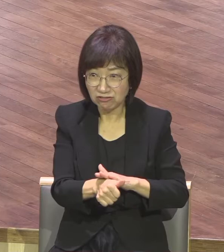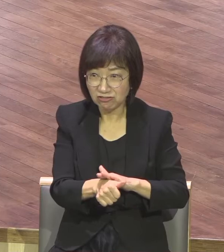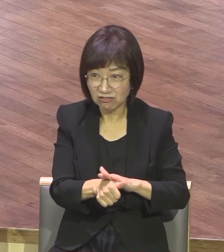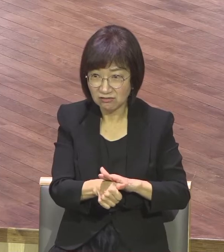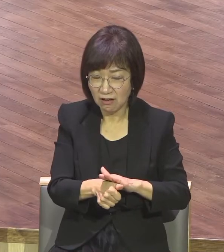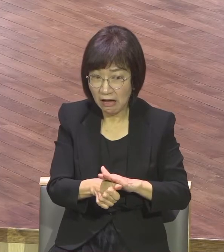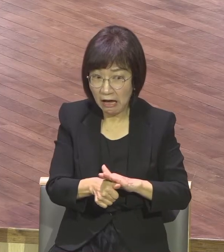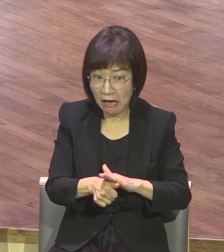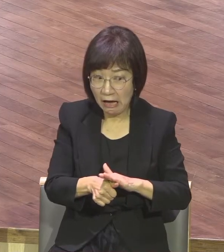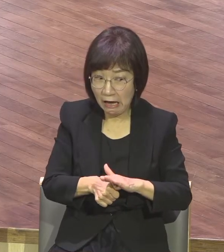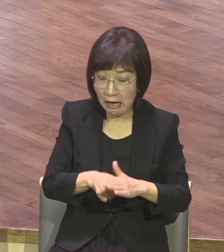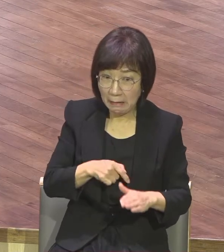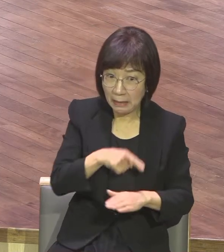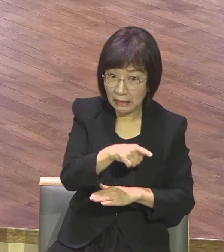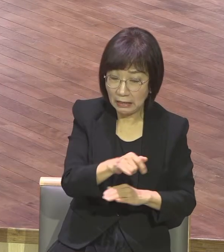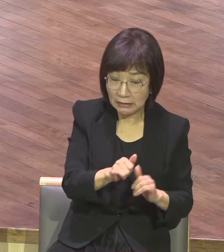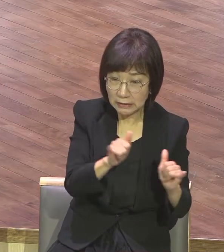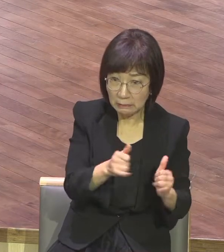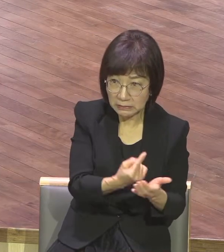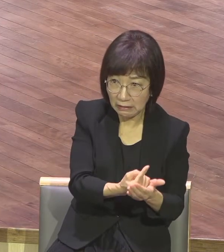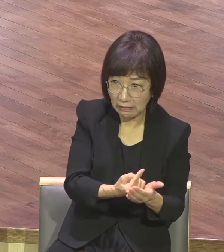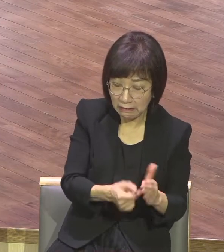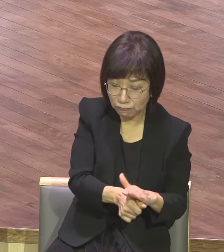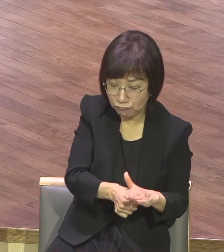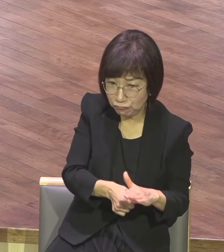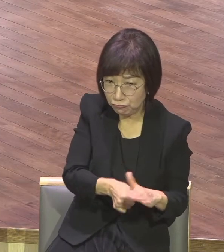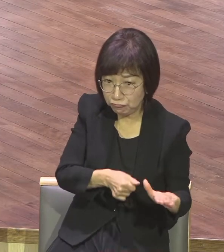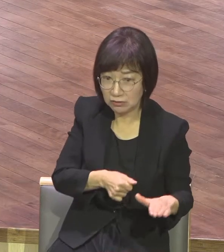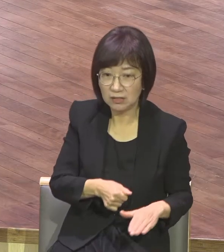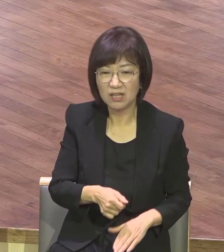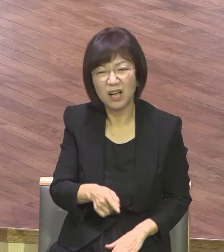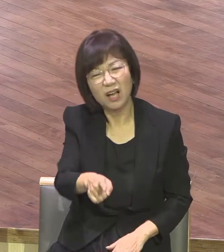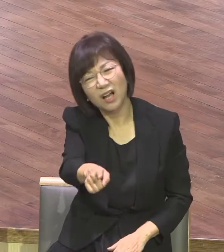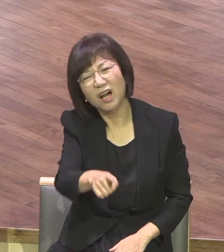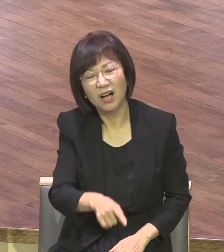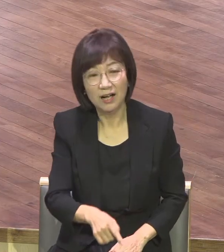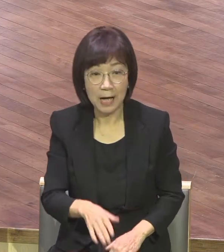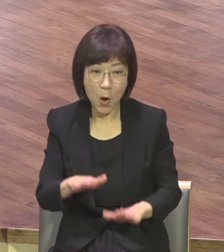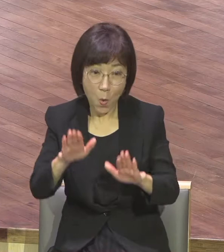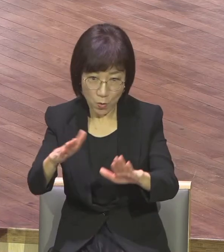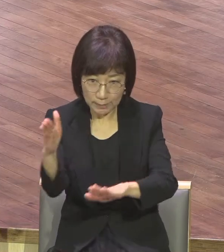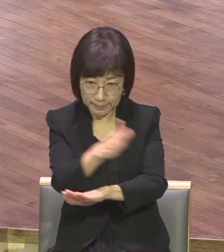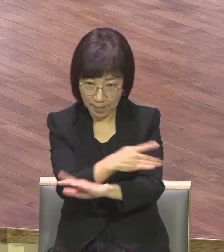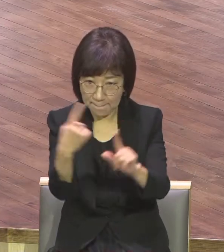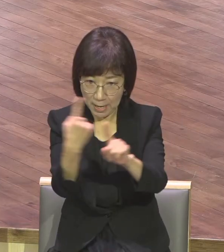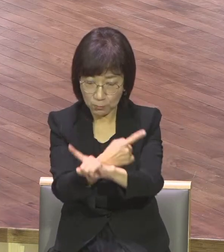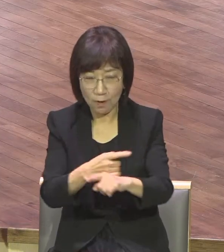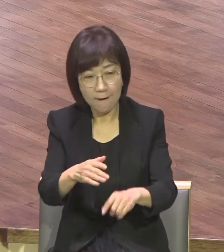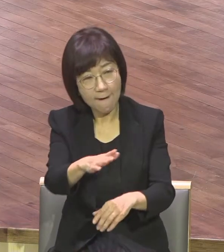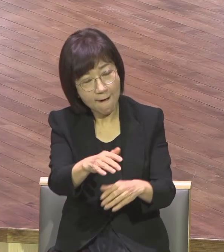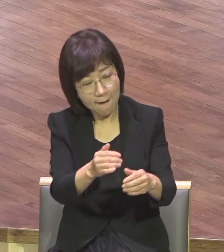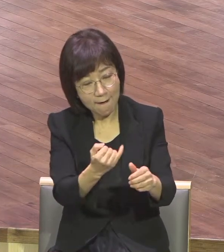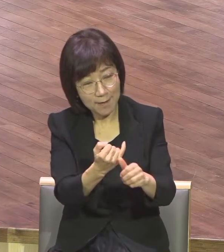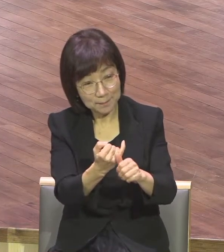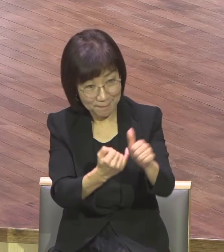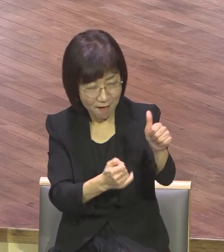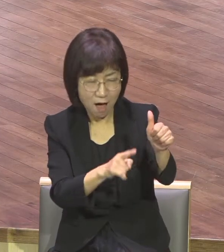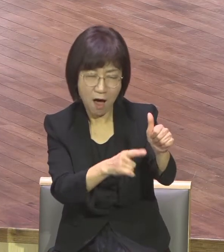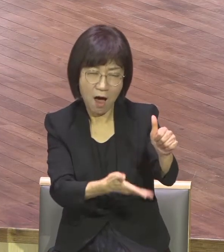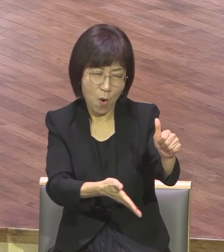죽이게 나가죠. 저 오늘부터 당신 최고야. 당신 정말 감사해. 당신은 대단한 사람이야. 용기 주어 보세요.